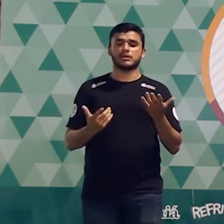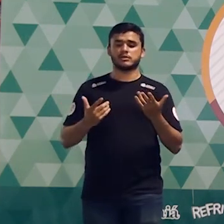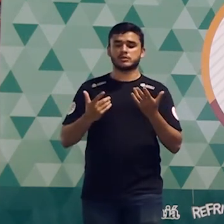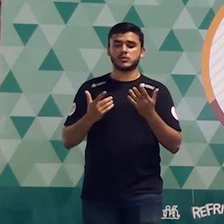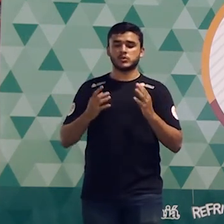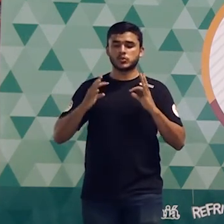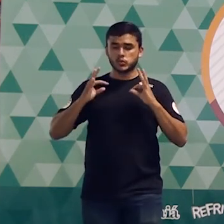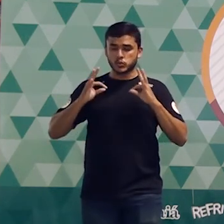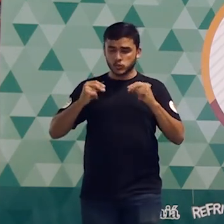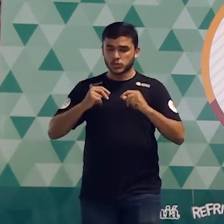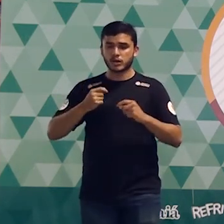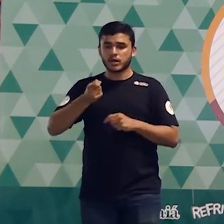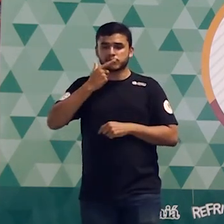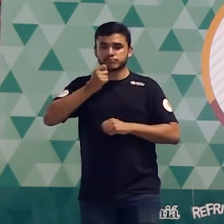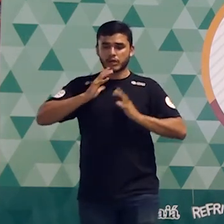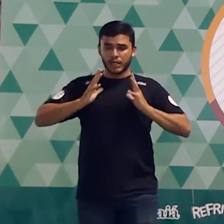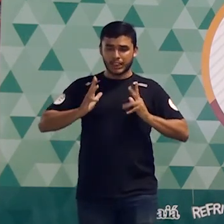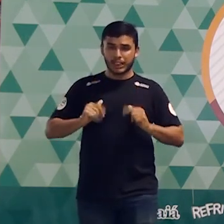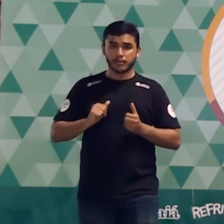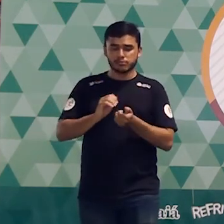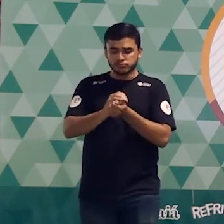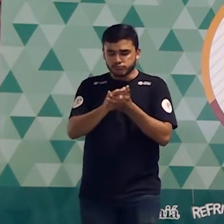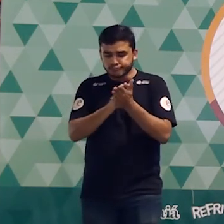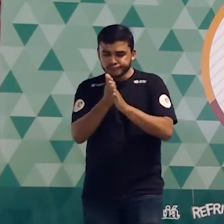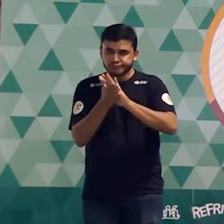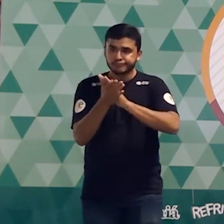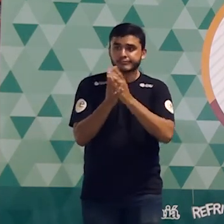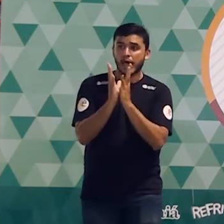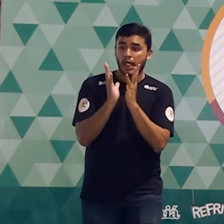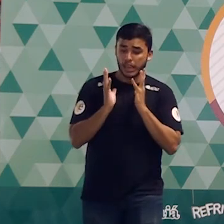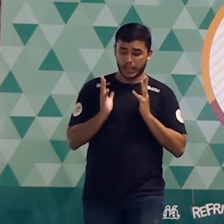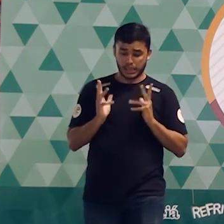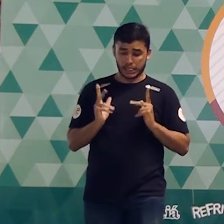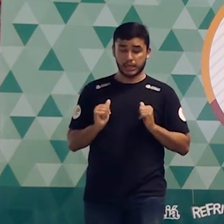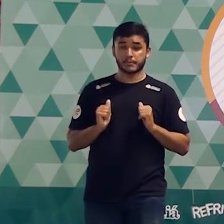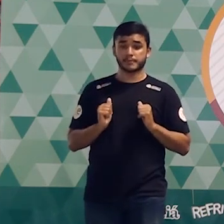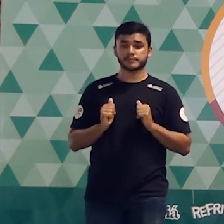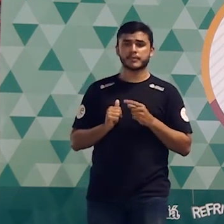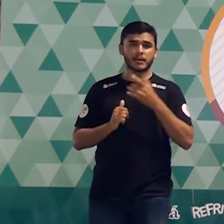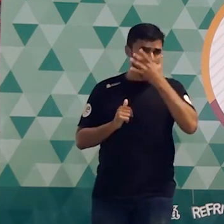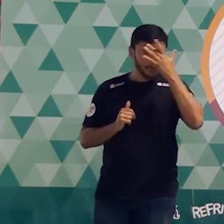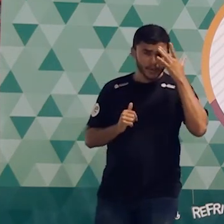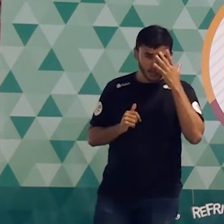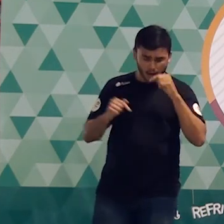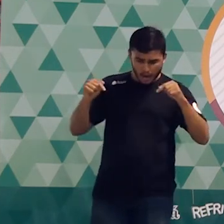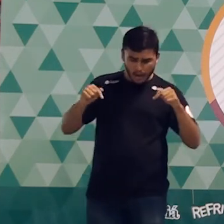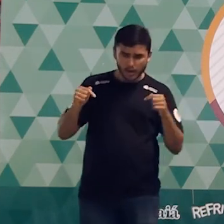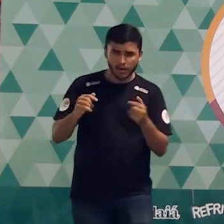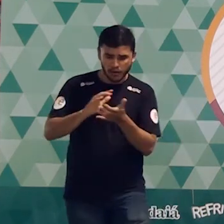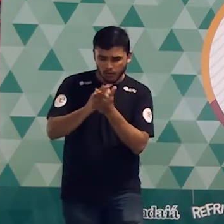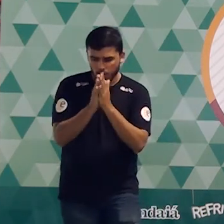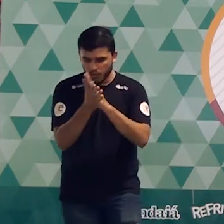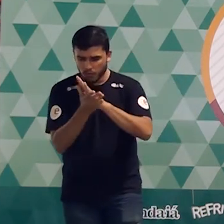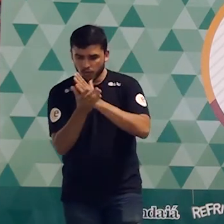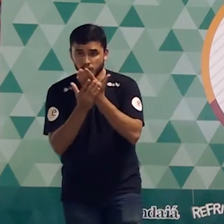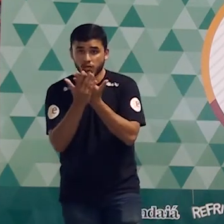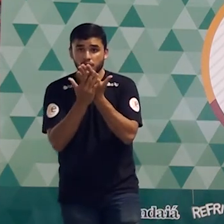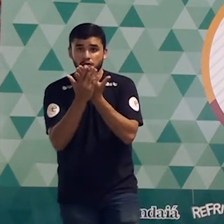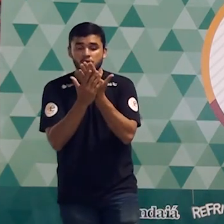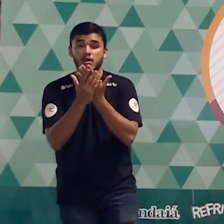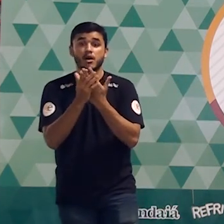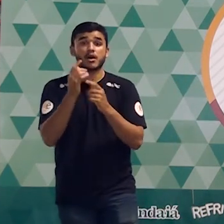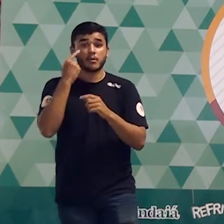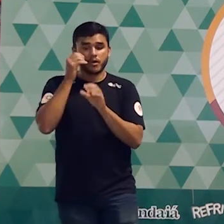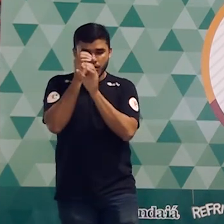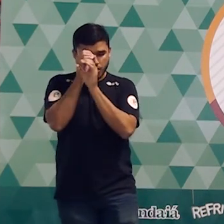Cara, a simples ideia de lavar as mãos adequadamente. Por que agora o pessoal está lavando as mãos, professor? Porque o microscópio